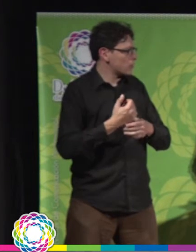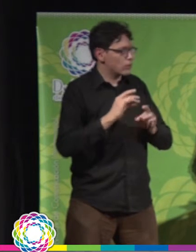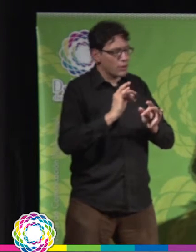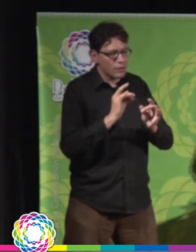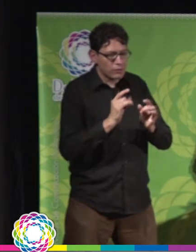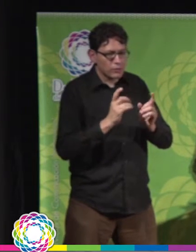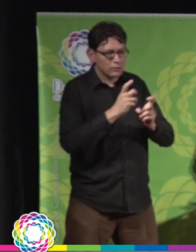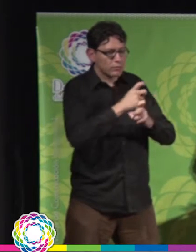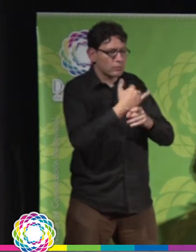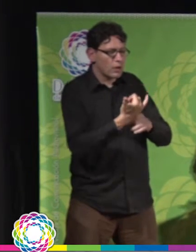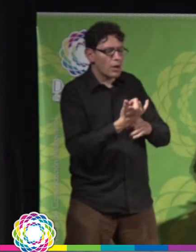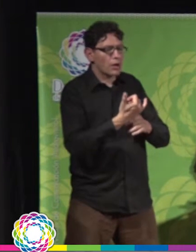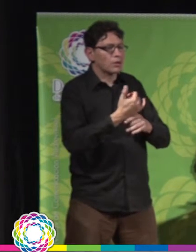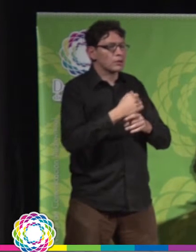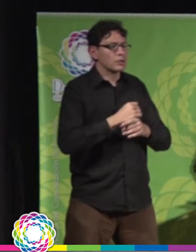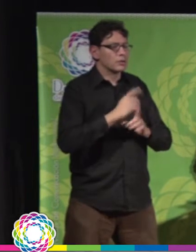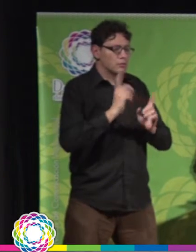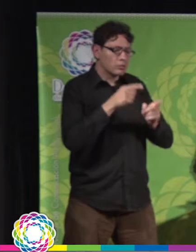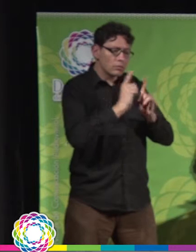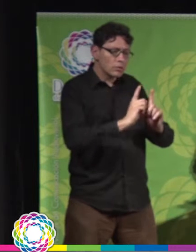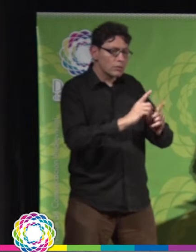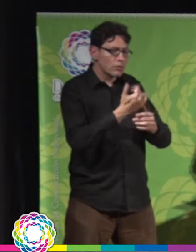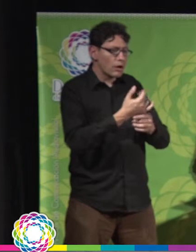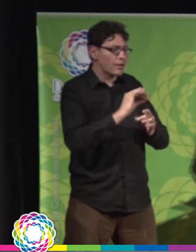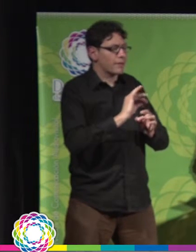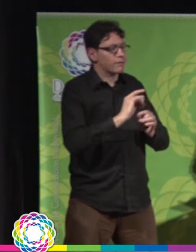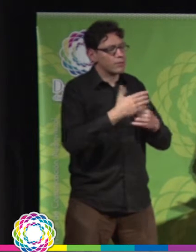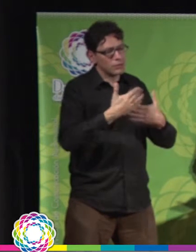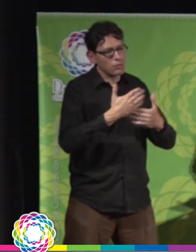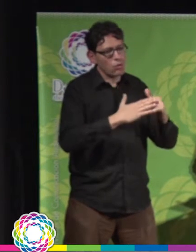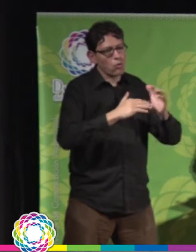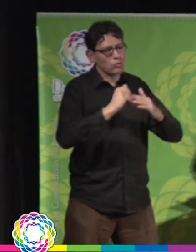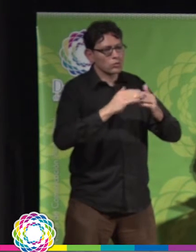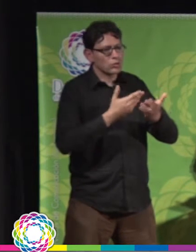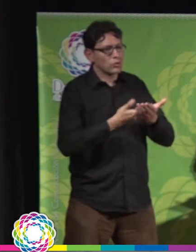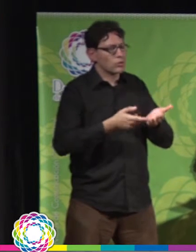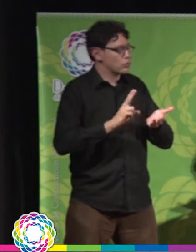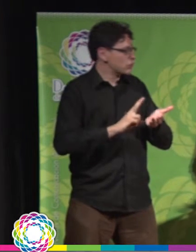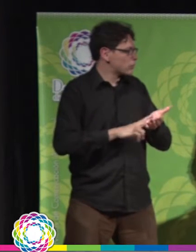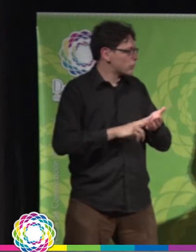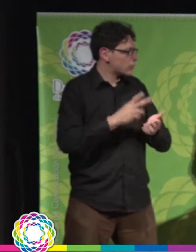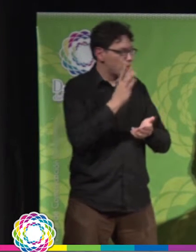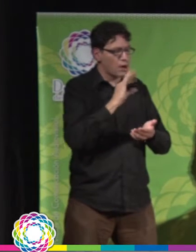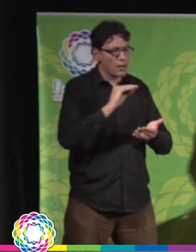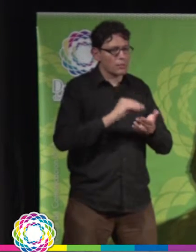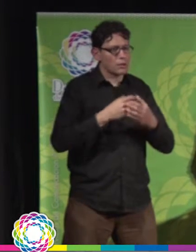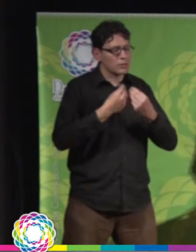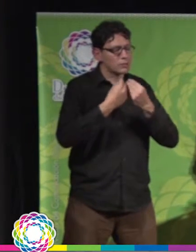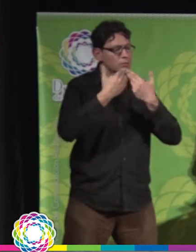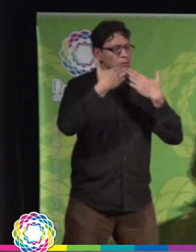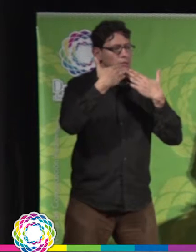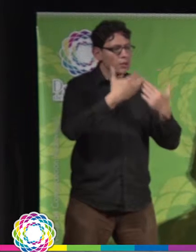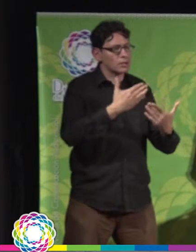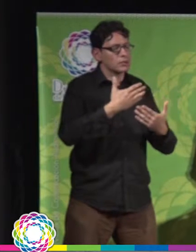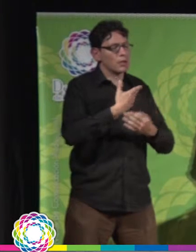complicada, deslegitimada, y desde ahí se nos hace muy difícil reconstruir. Nada más, muchísimas gracias a